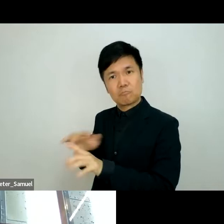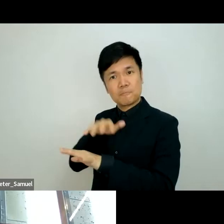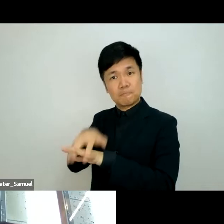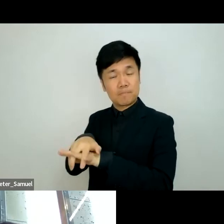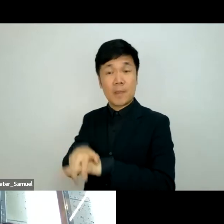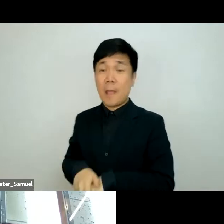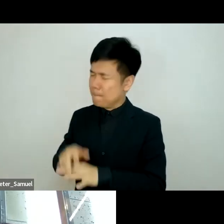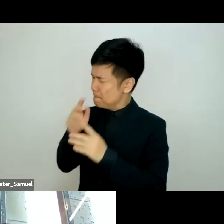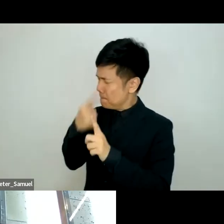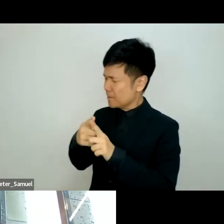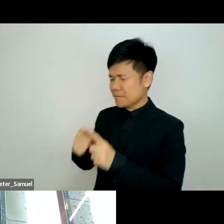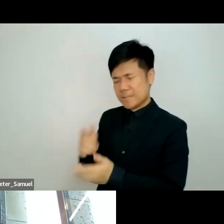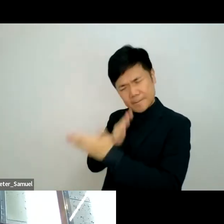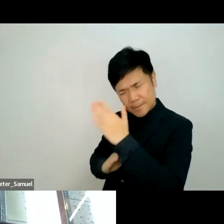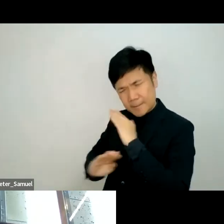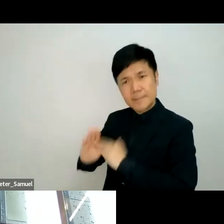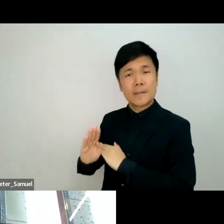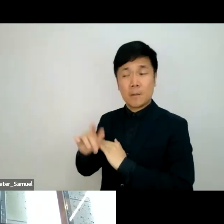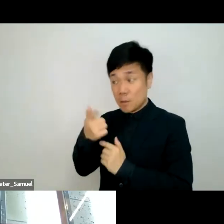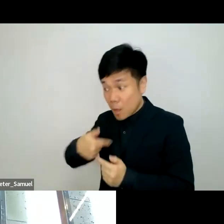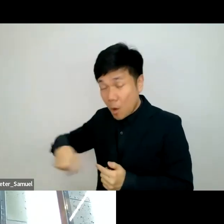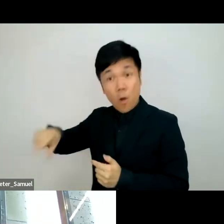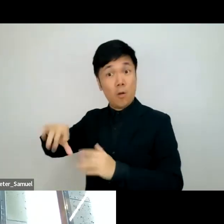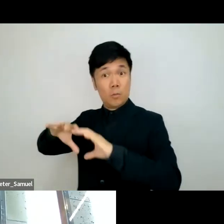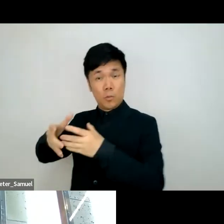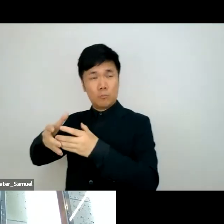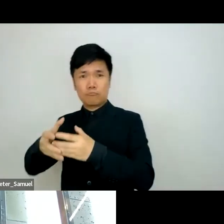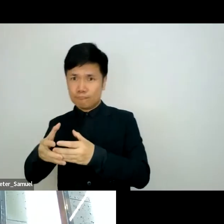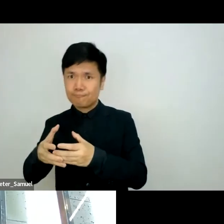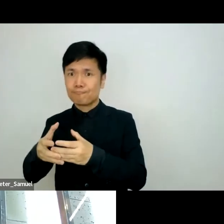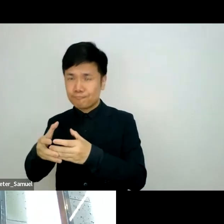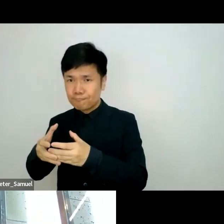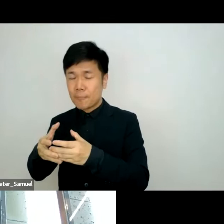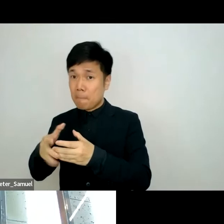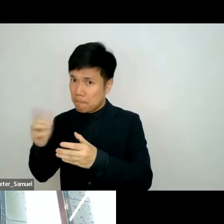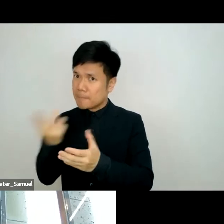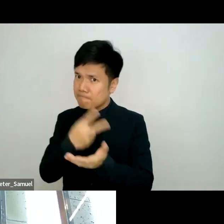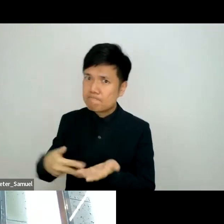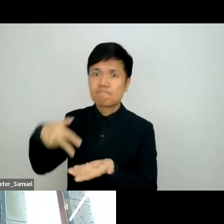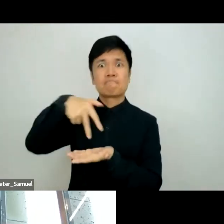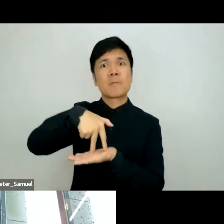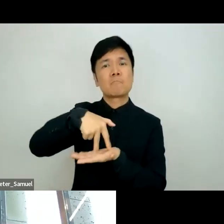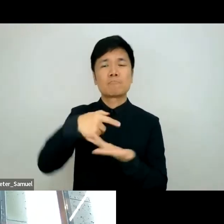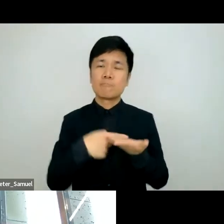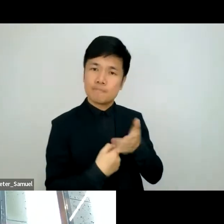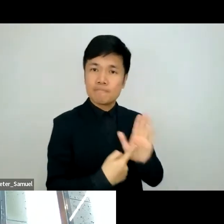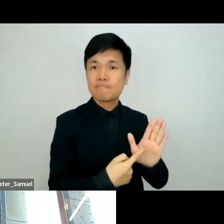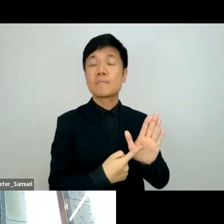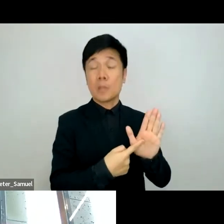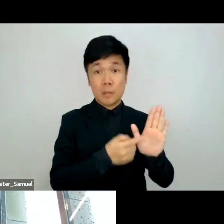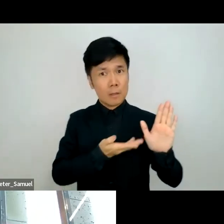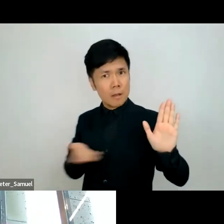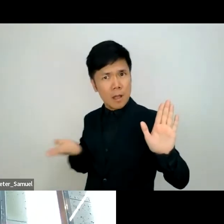personnes en situation de handicap, surtout les femmes, toute notre situation devrait être